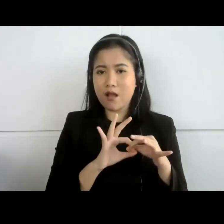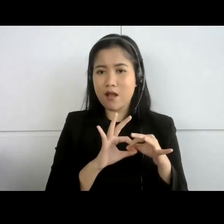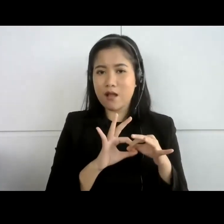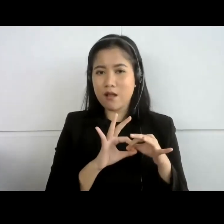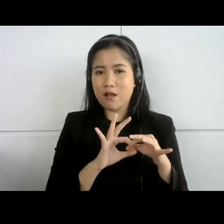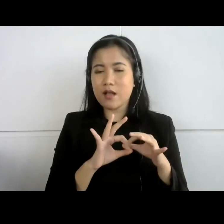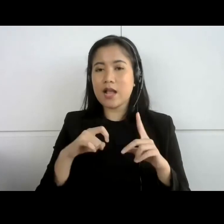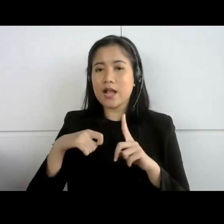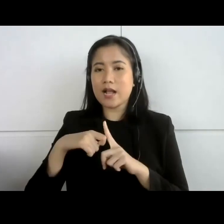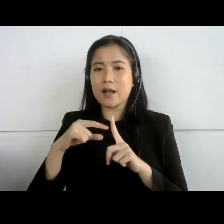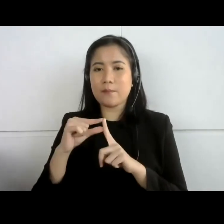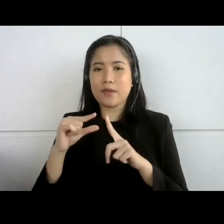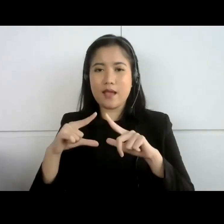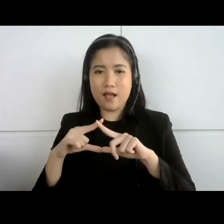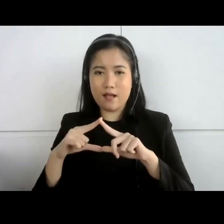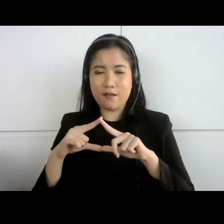KPA.